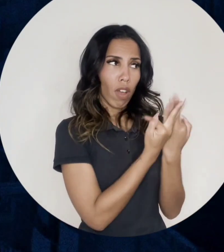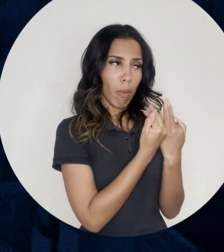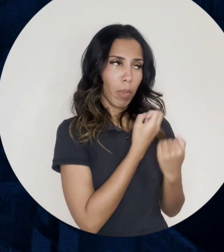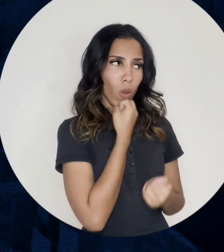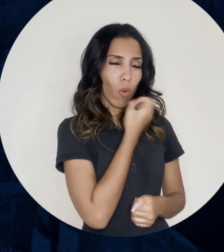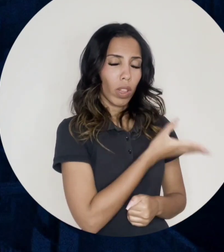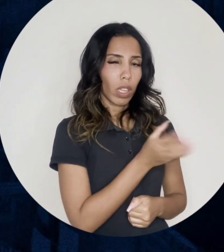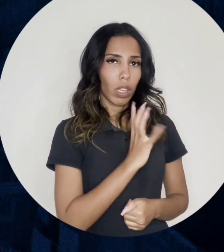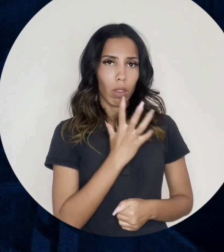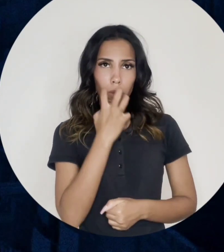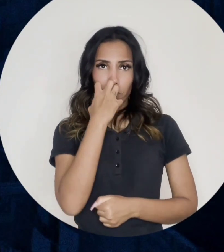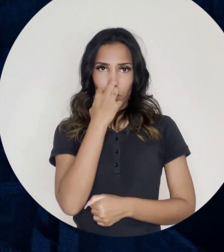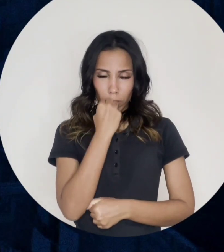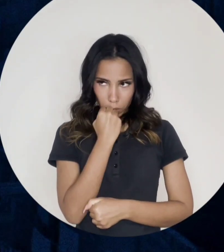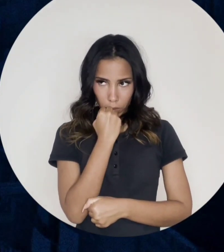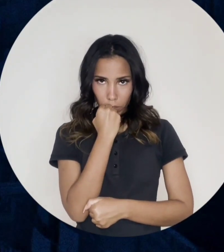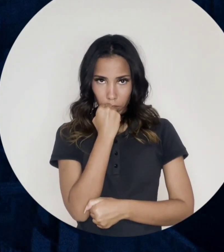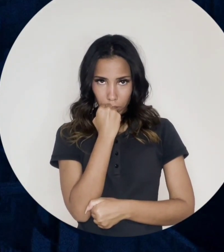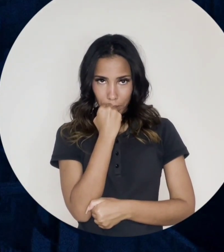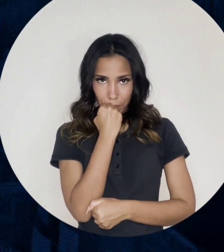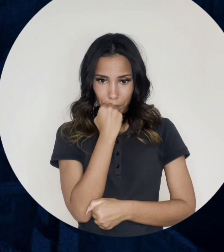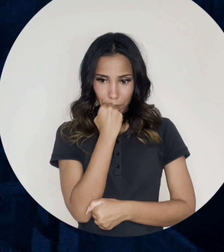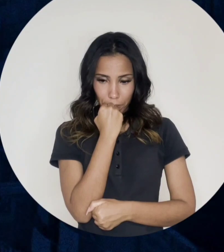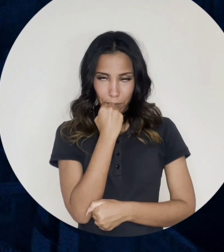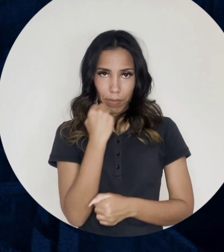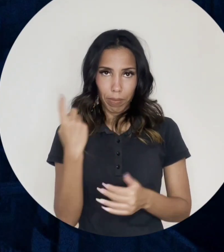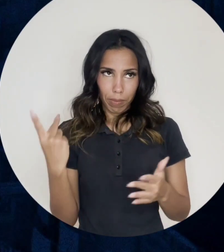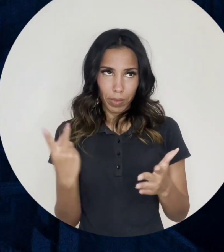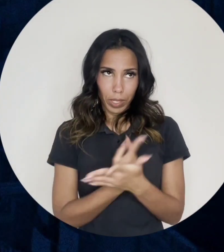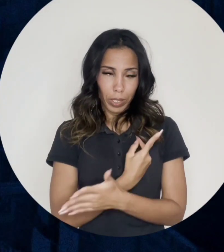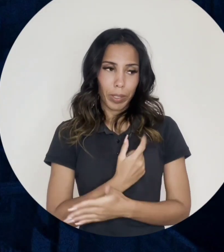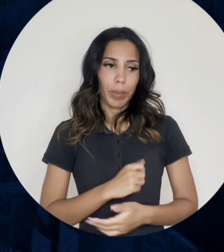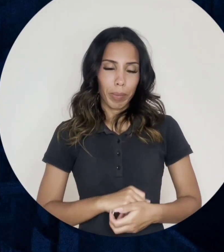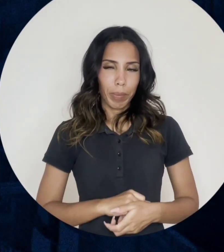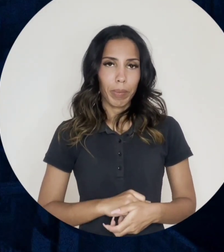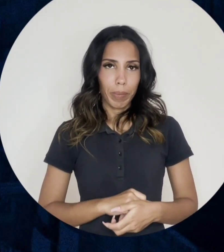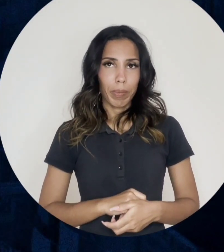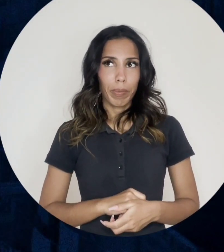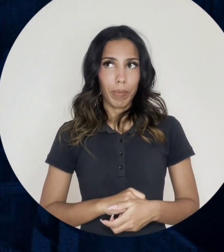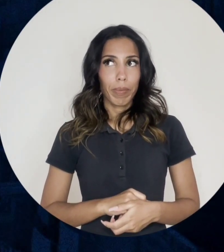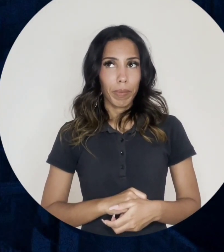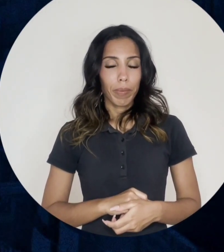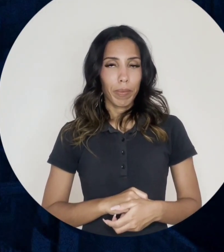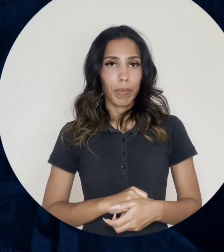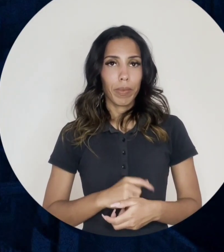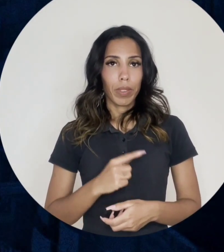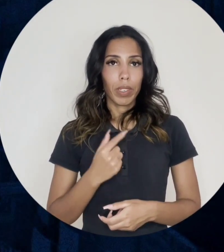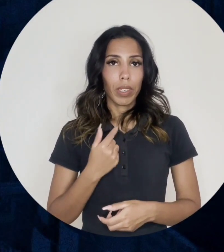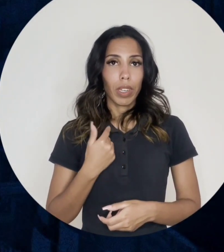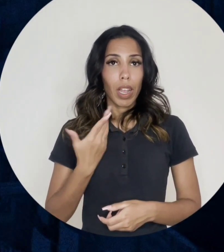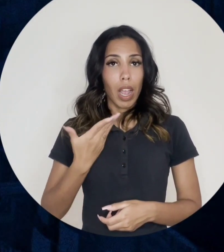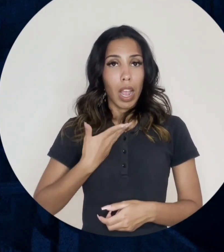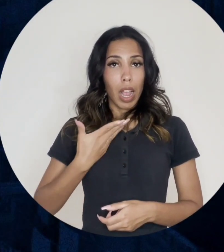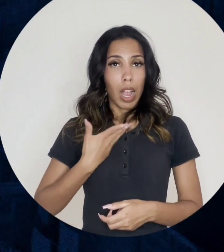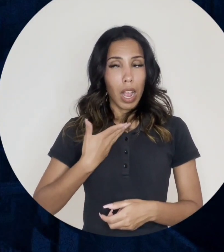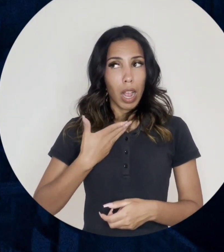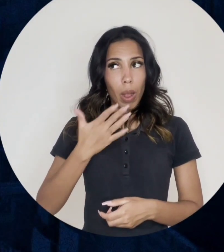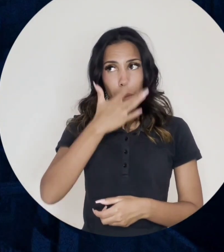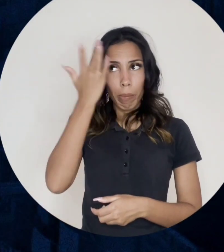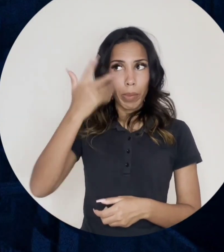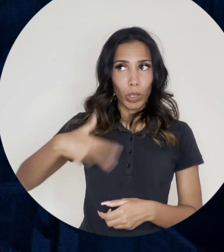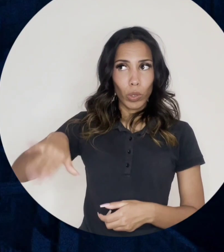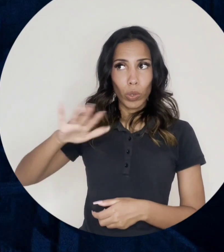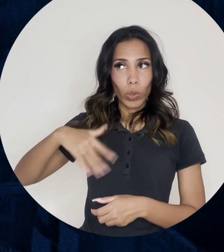expulsa. Ia para o Tivoli Park. Era Tivoli Park. Tivoli Park, na Lagoa. Aí fiquei amiga de umas pessoas lá